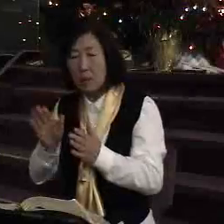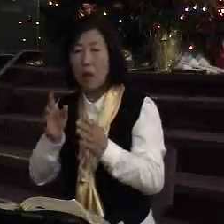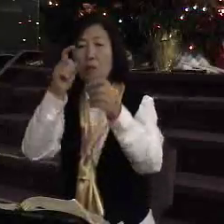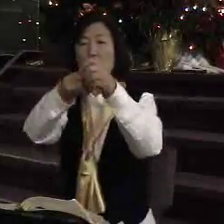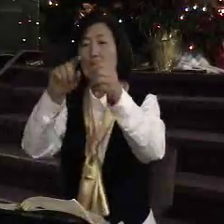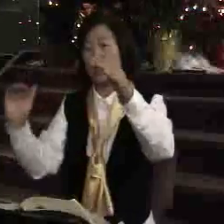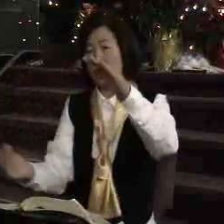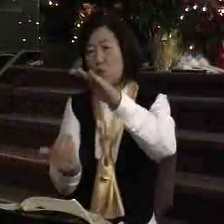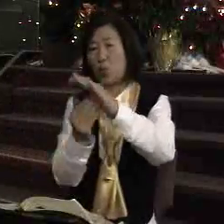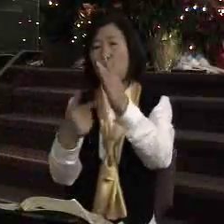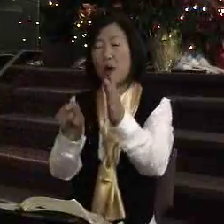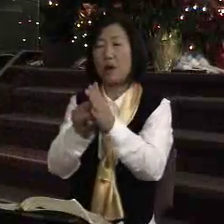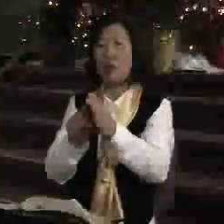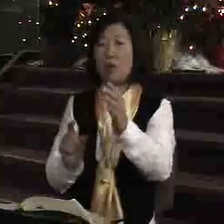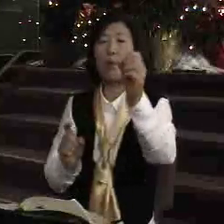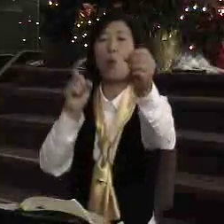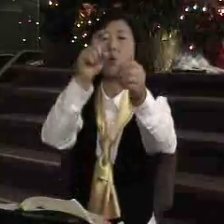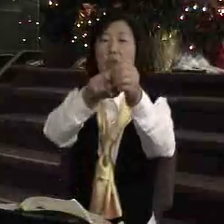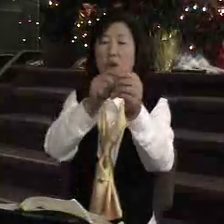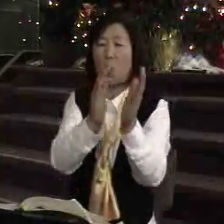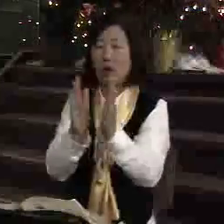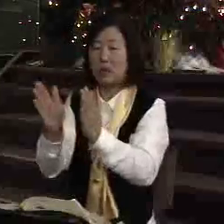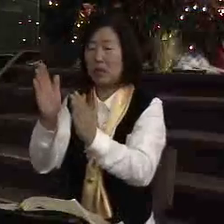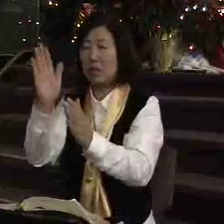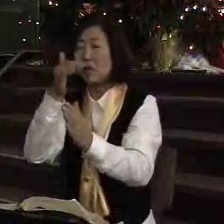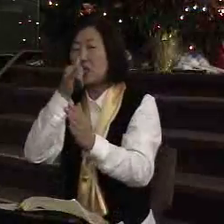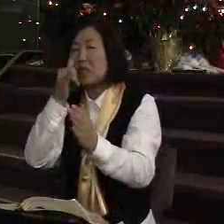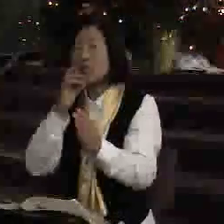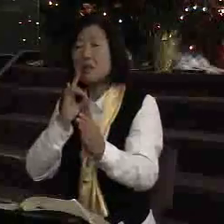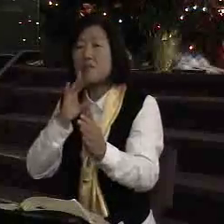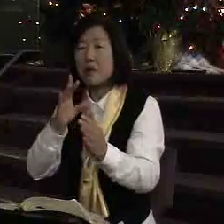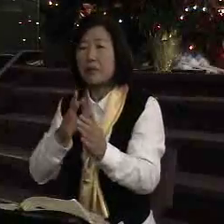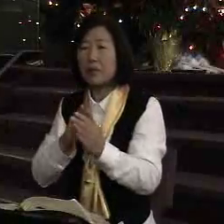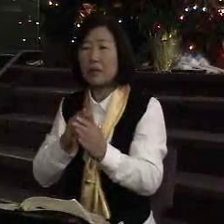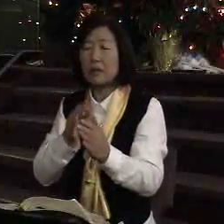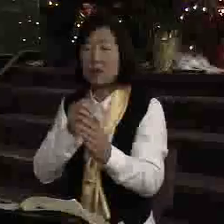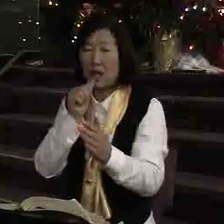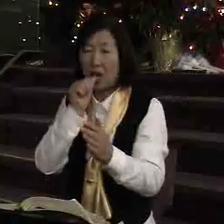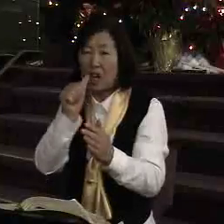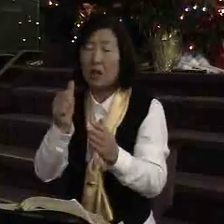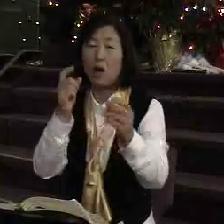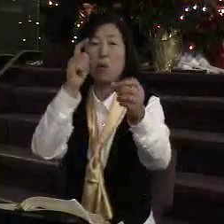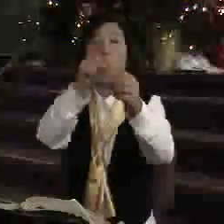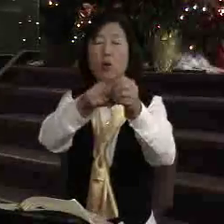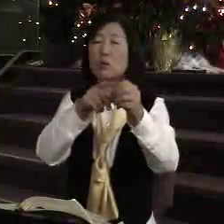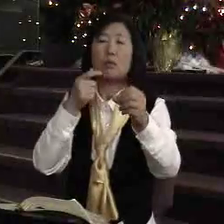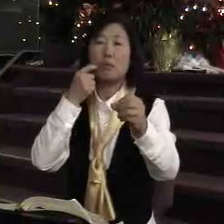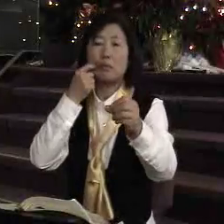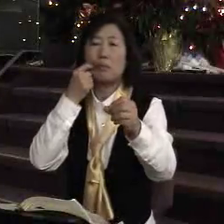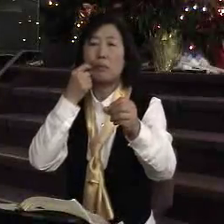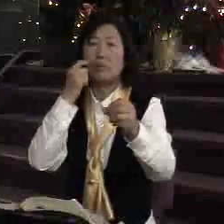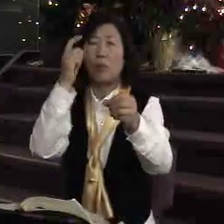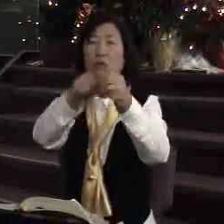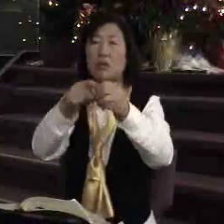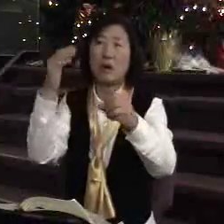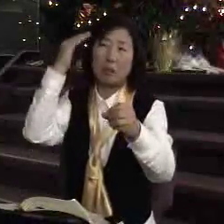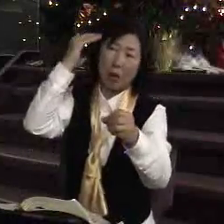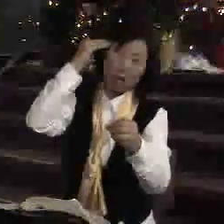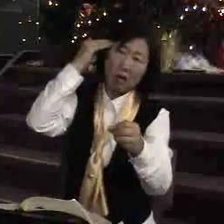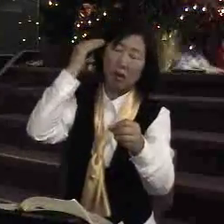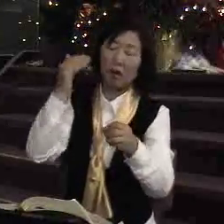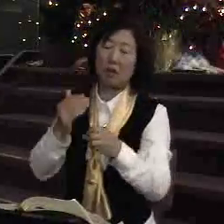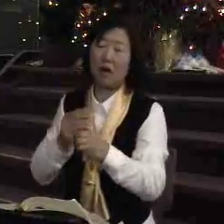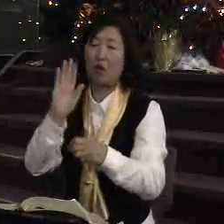이루기 위하여 목적을 달성하기 위해 과정은 될 수 있지만 절대로 목적은 못 됩니다. 목적에 방해가 되면